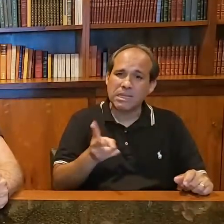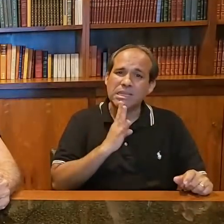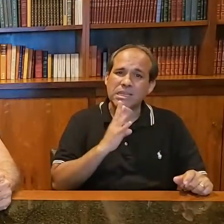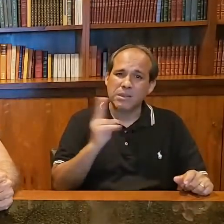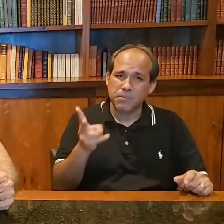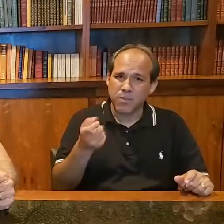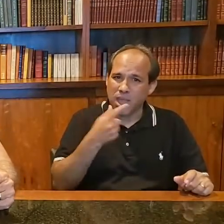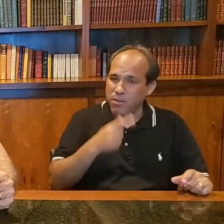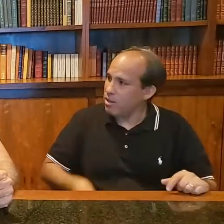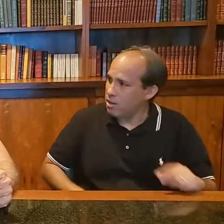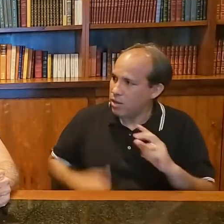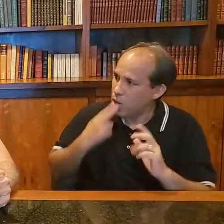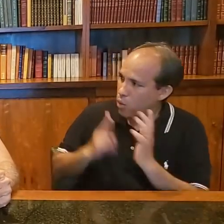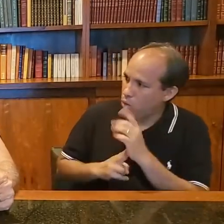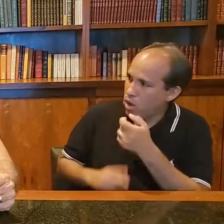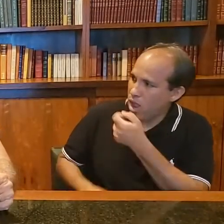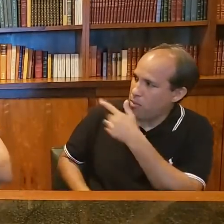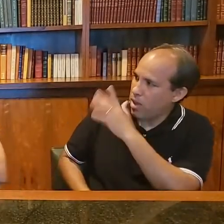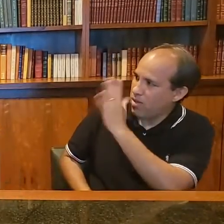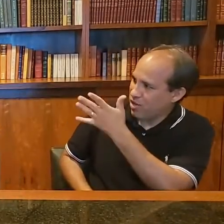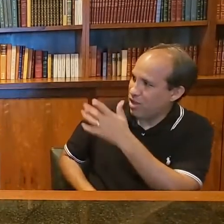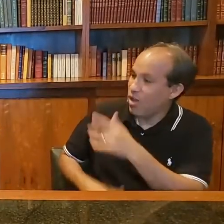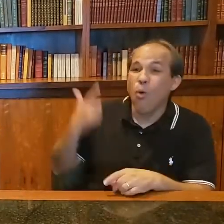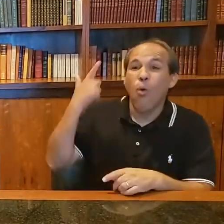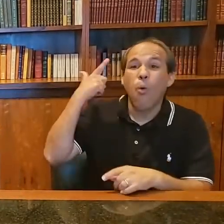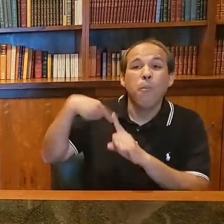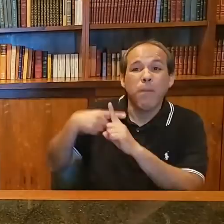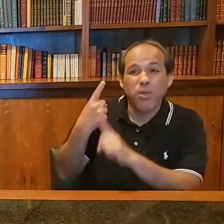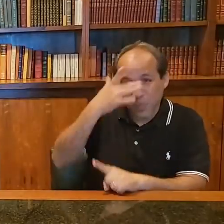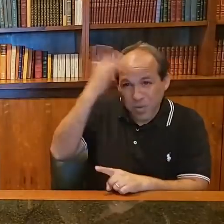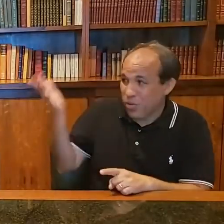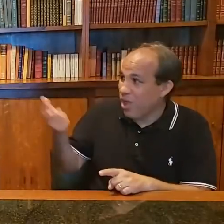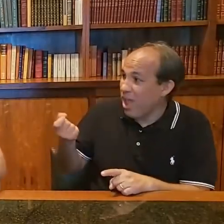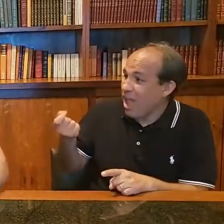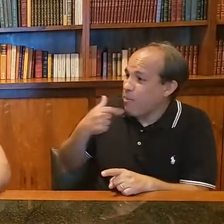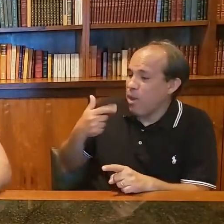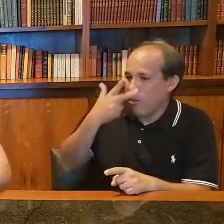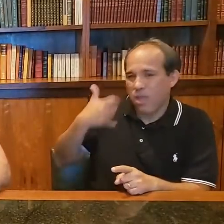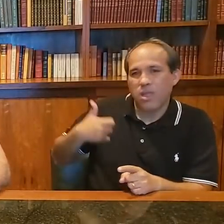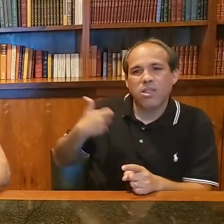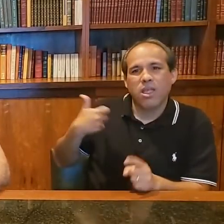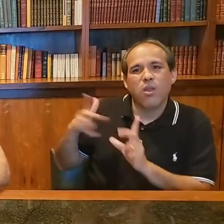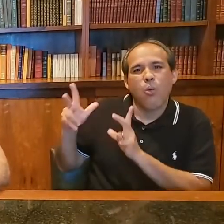aquele remédio. Tomou aquele remédio também? Tomei. Tomou, mais um aqui, ó. Quase a minha idade.